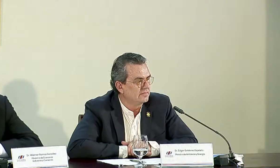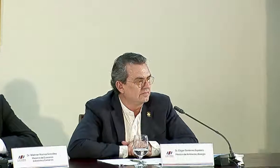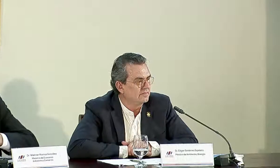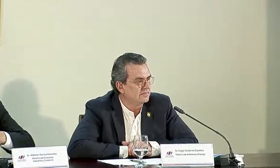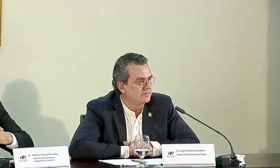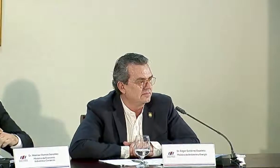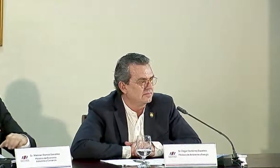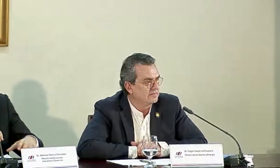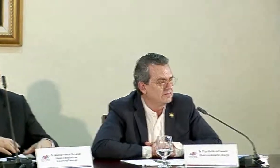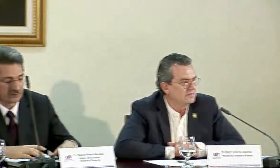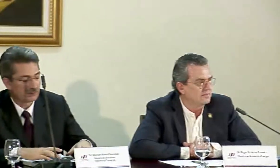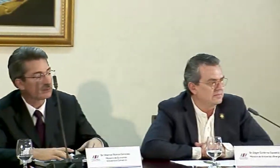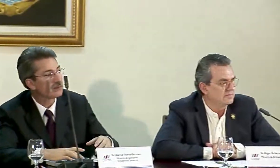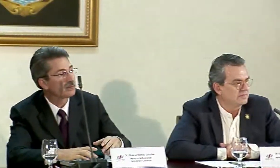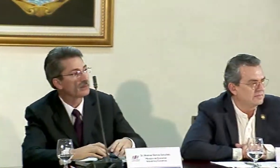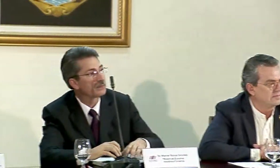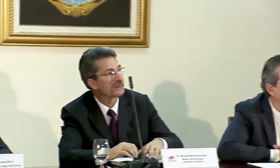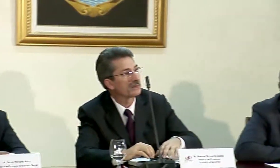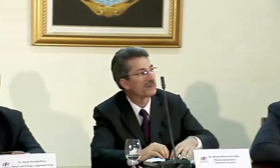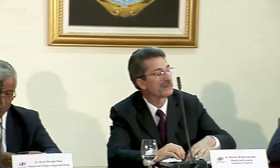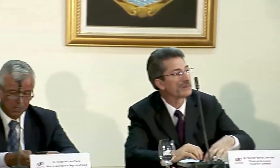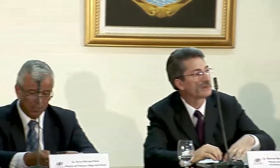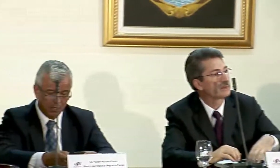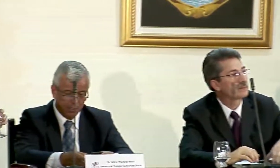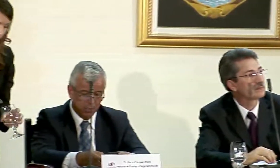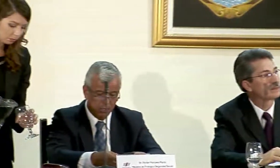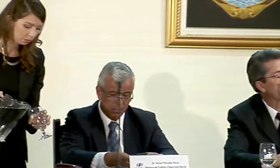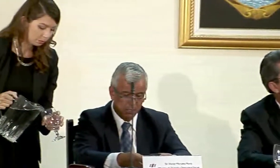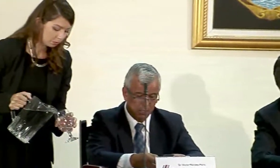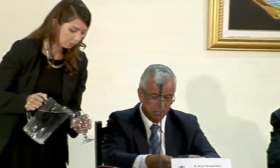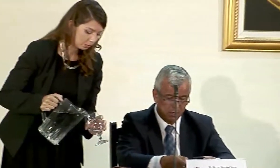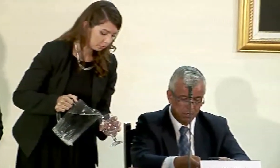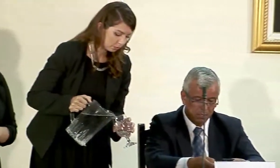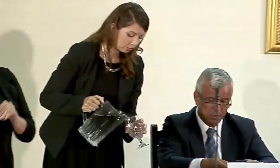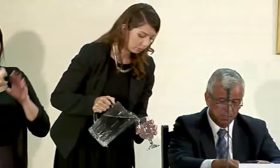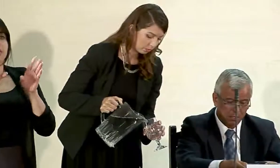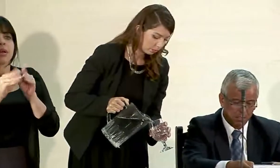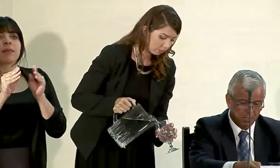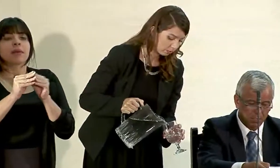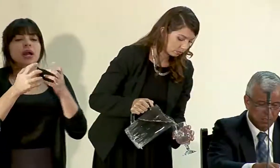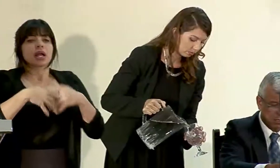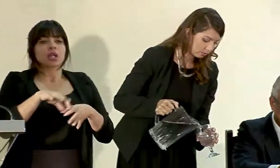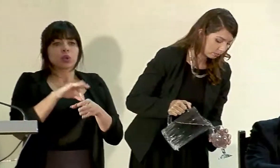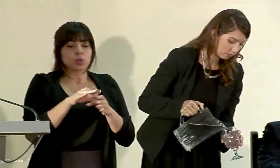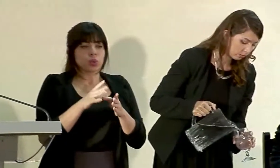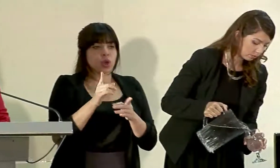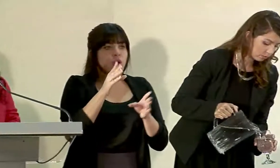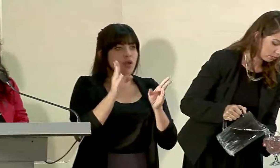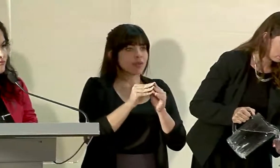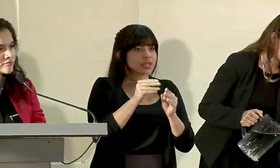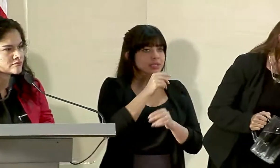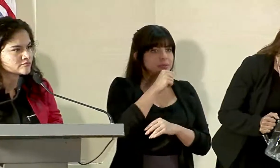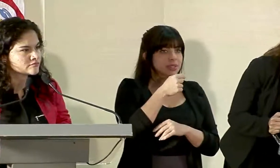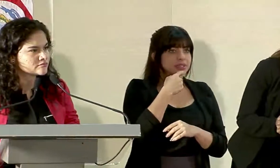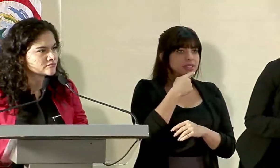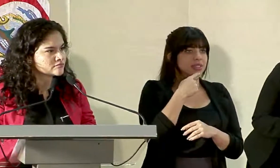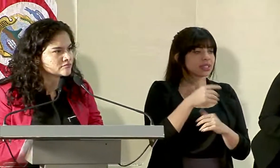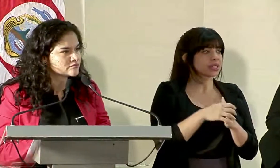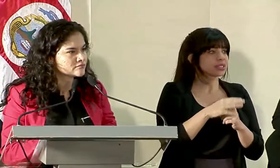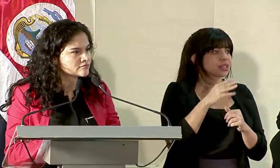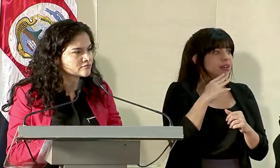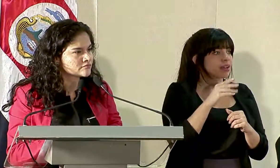pregunta. Esta mañana la Cámara de Agricultura dio una conferencia de prensa. En la conferencia ellos decían que estaban en